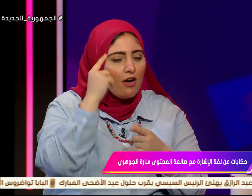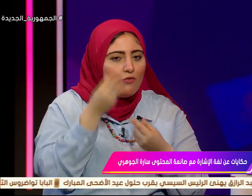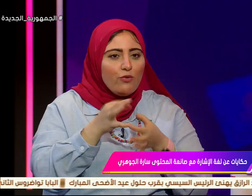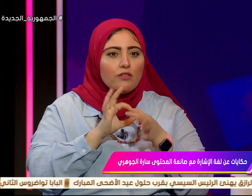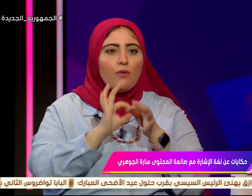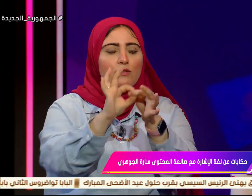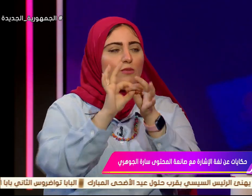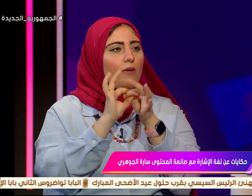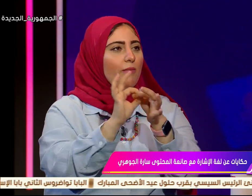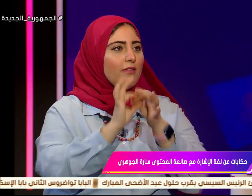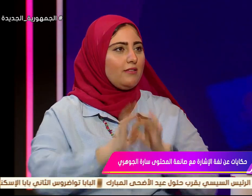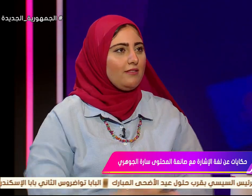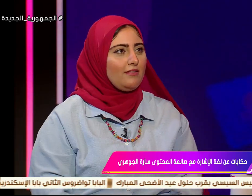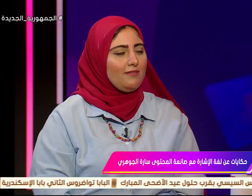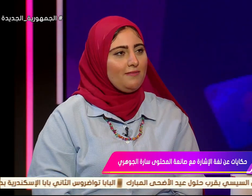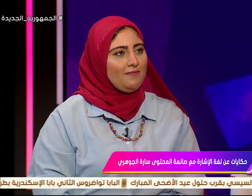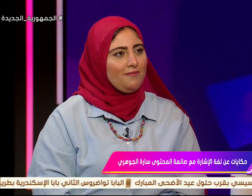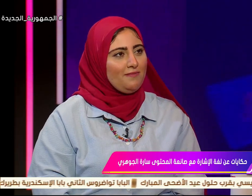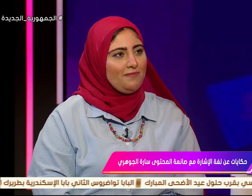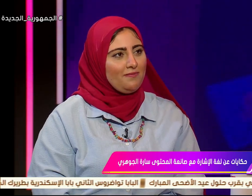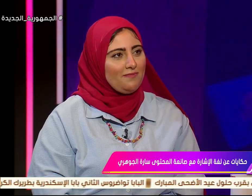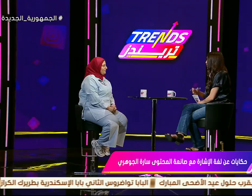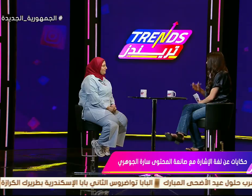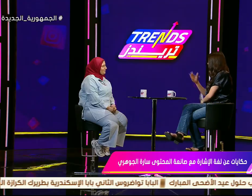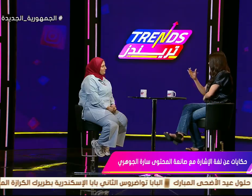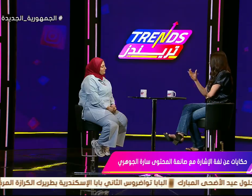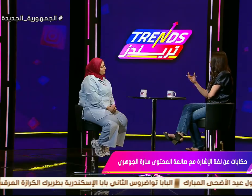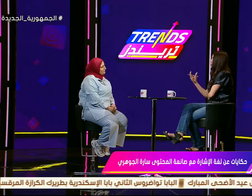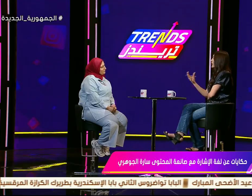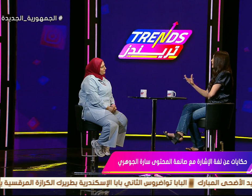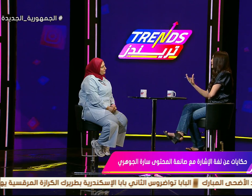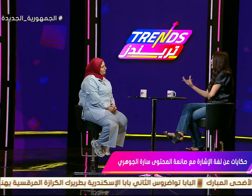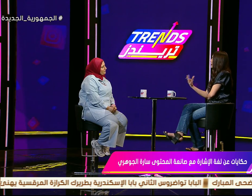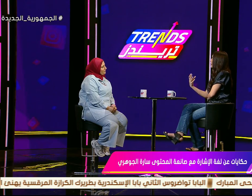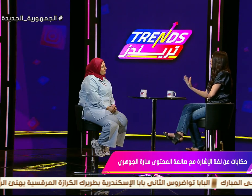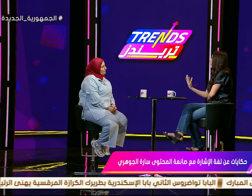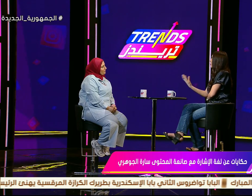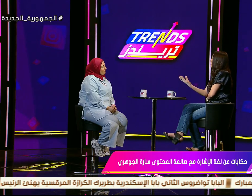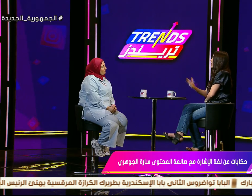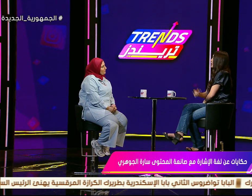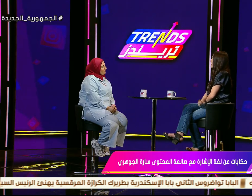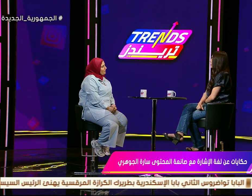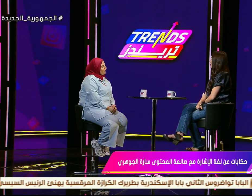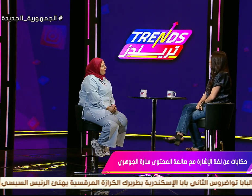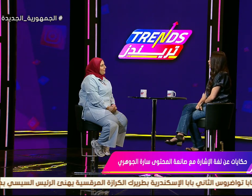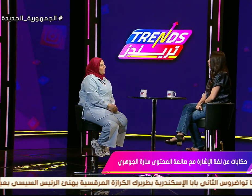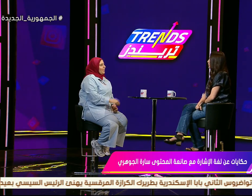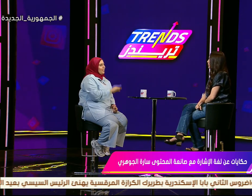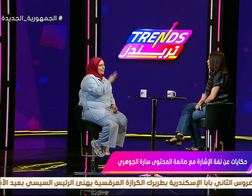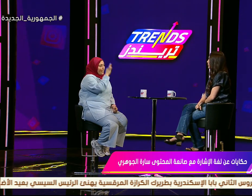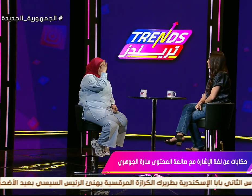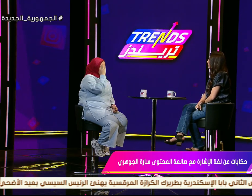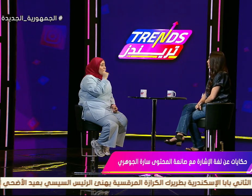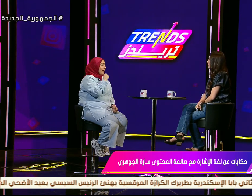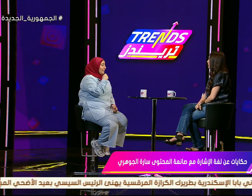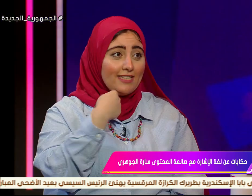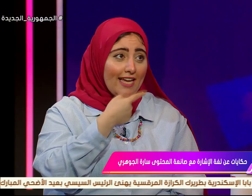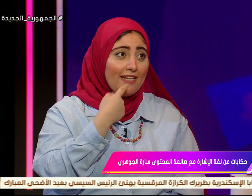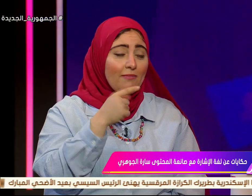يعرفوا يتواصلوا مع بعض. طيب بس هي بتاخد وقت قد ايه للانسان ان هو يتعلمها؟ لو هنتكلم عن